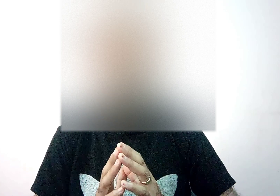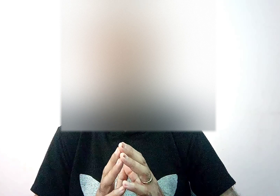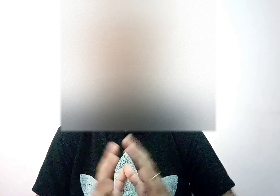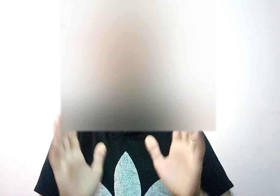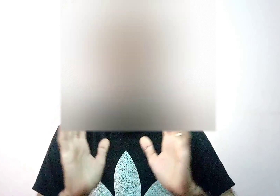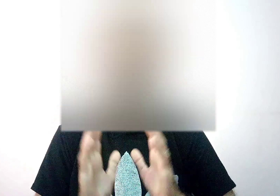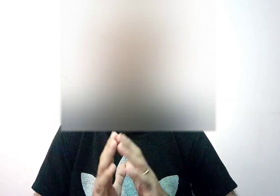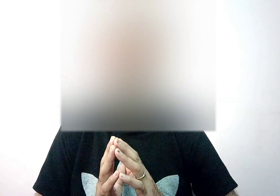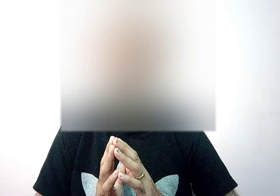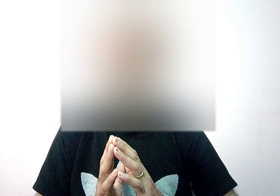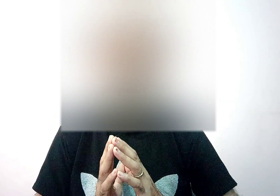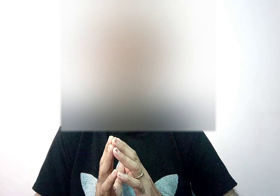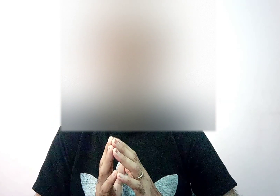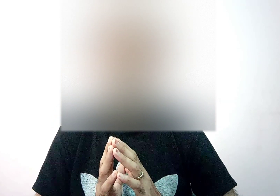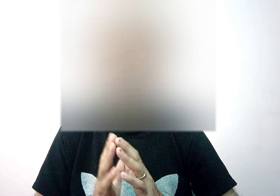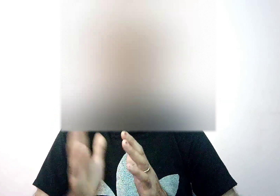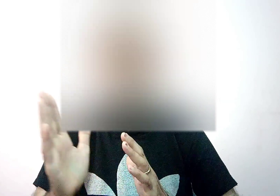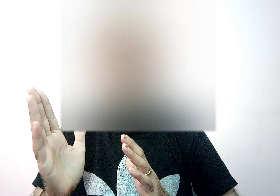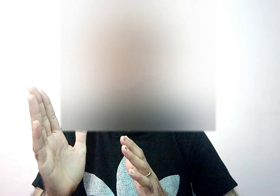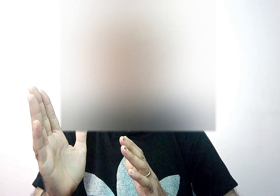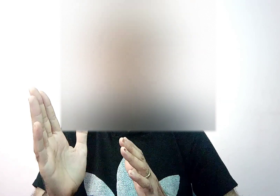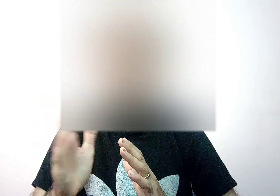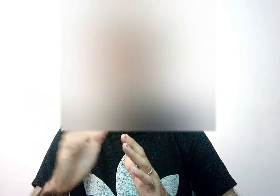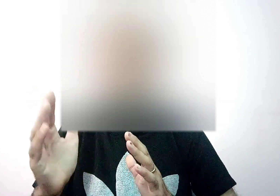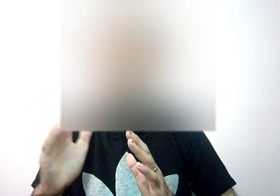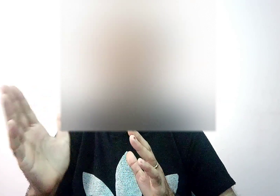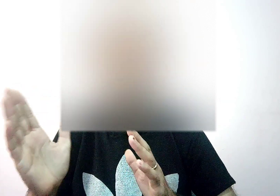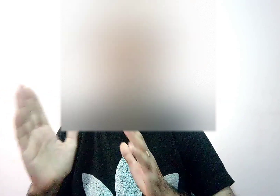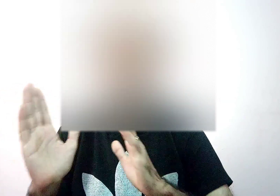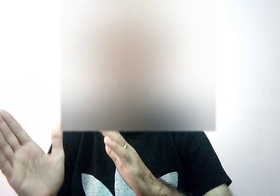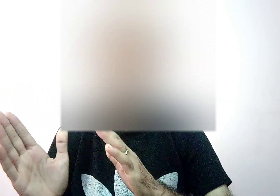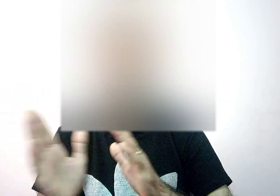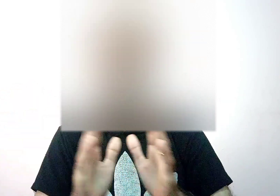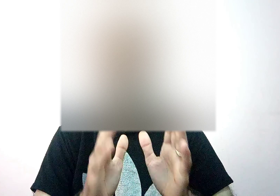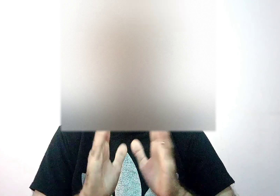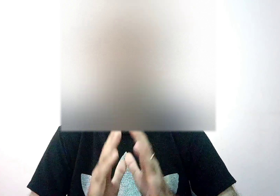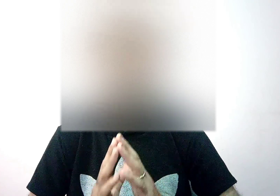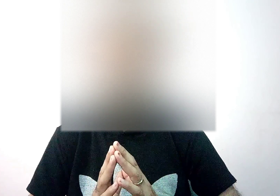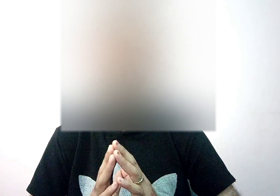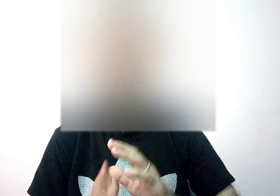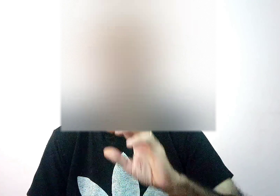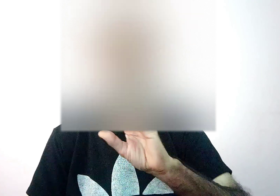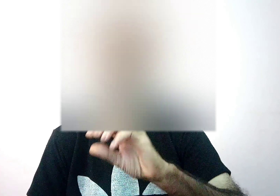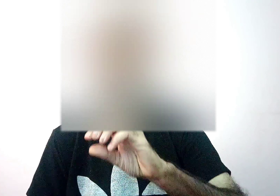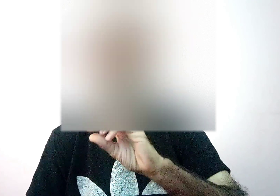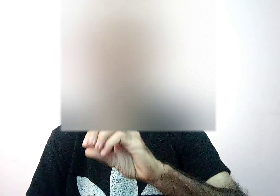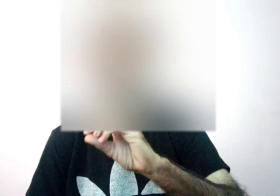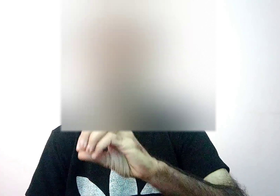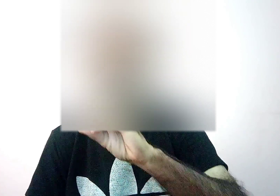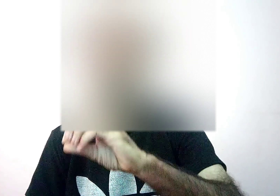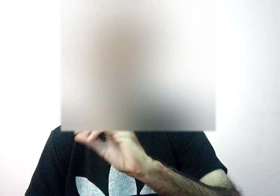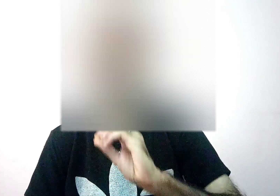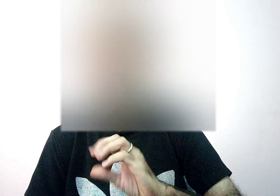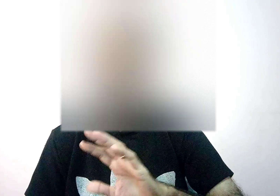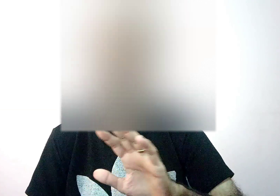لا. بعد الحروب الأخيرة واللي هي دايرة بين الحكومة وبين إقليم ديرجراي، يعتبر فيها حروب داخلية، فدولة